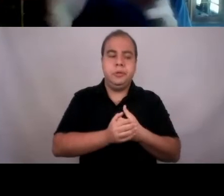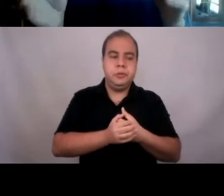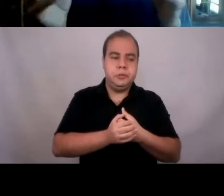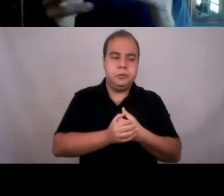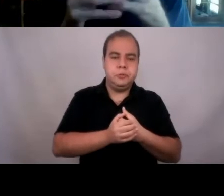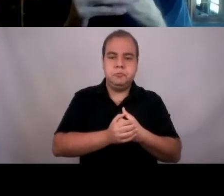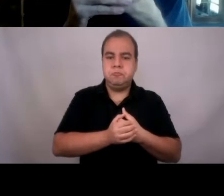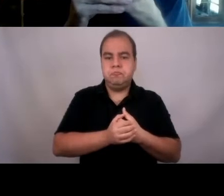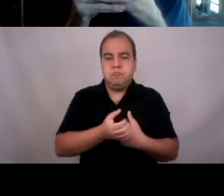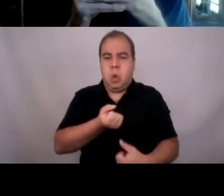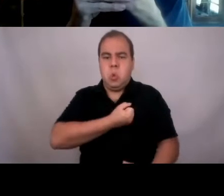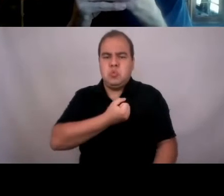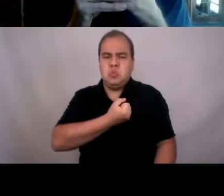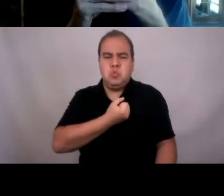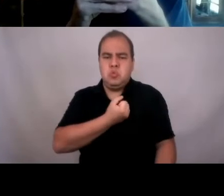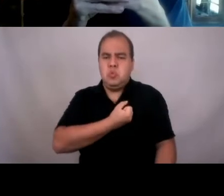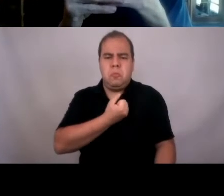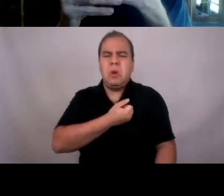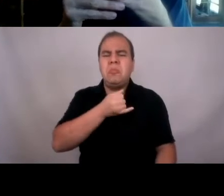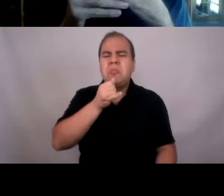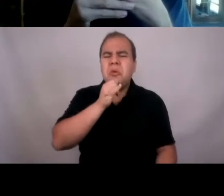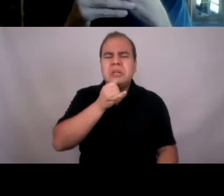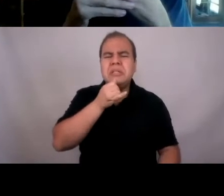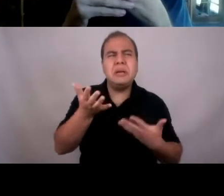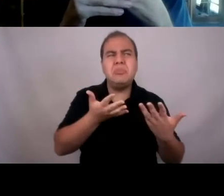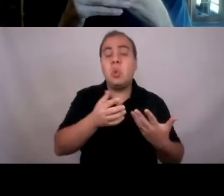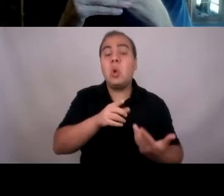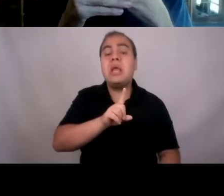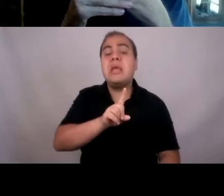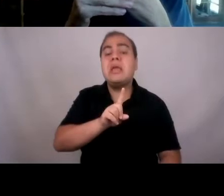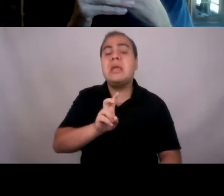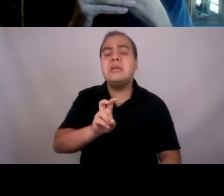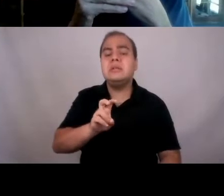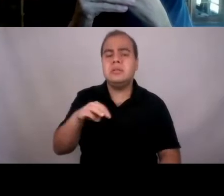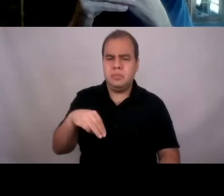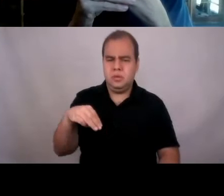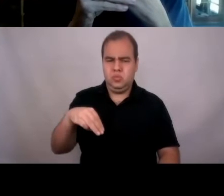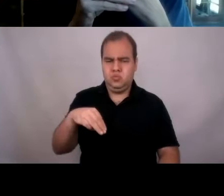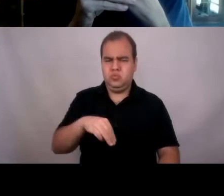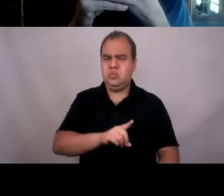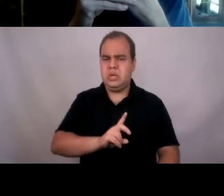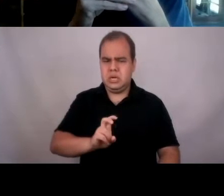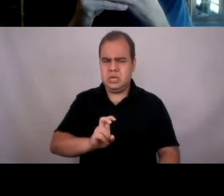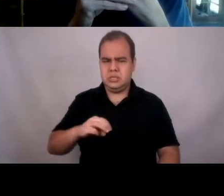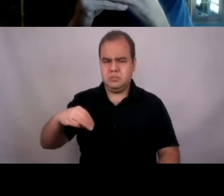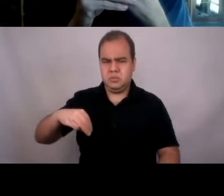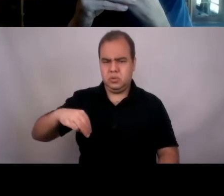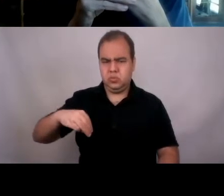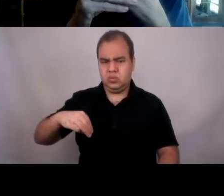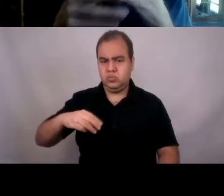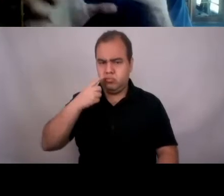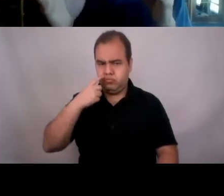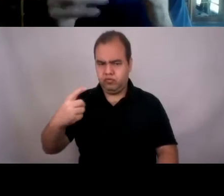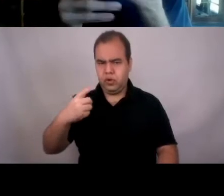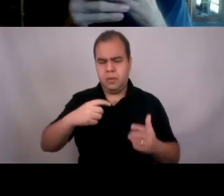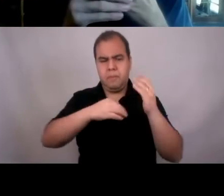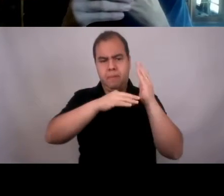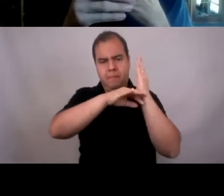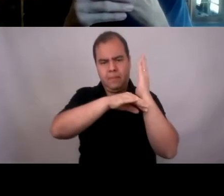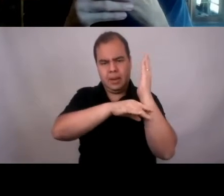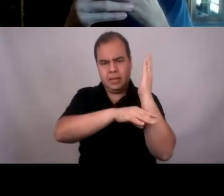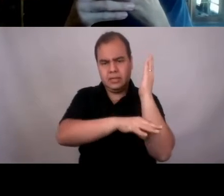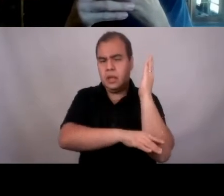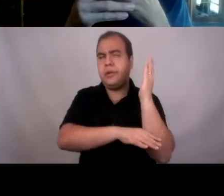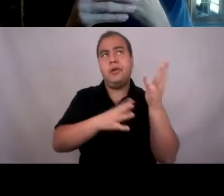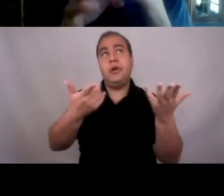um certo número aí, vamos dizer que deu 15 minutos, tá? Para descer. Vamos usar um outro